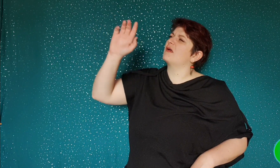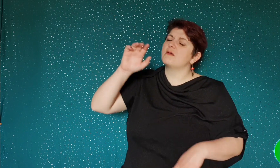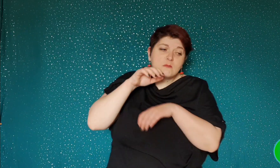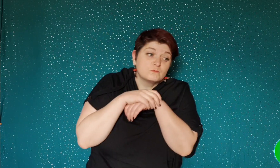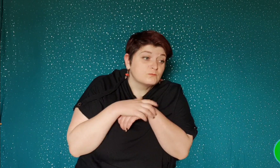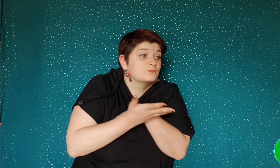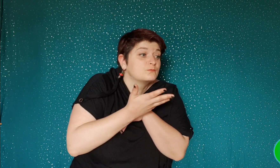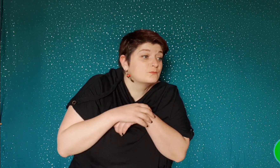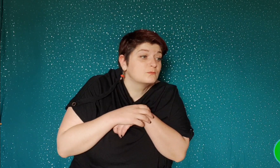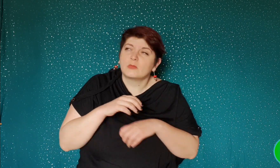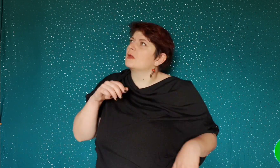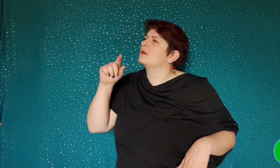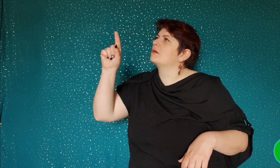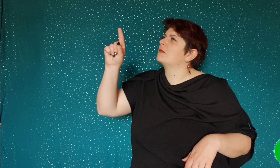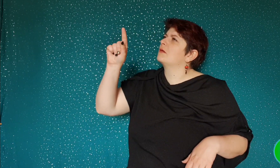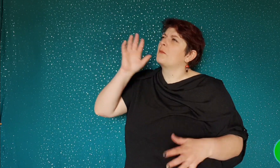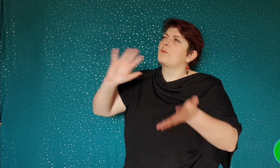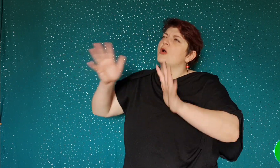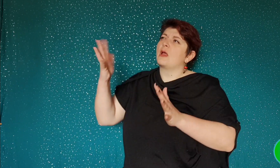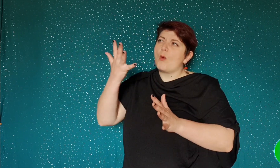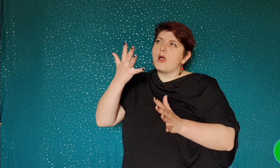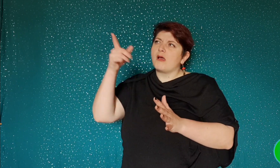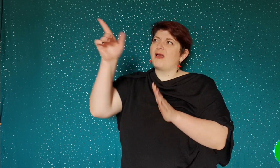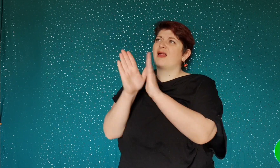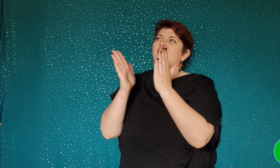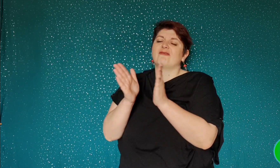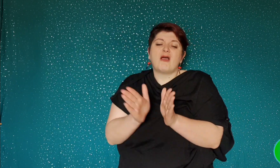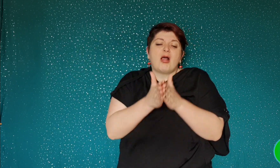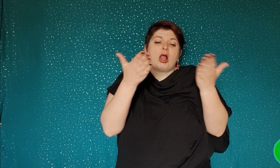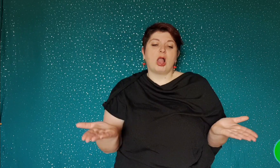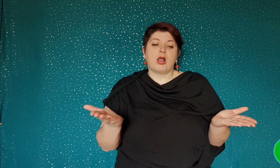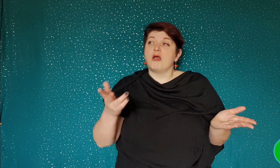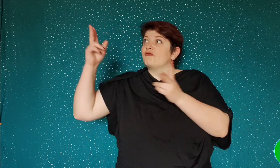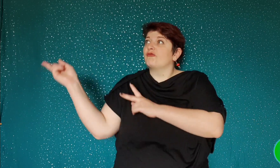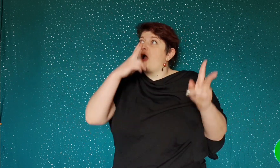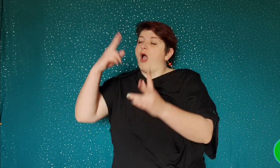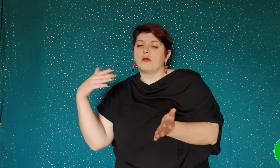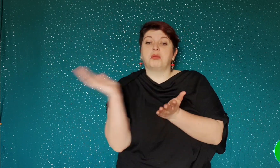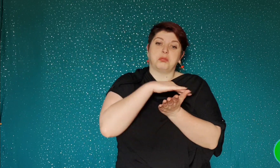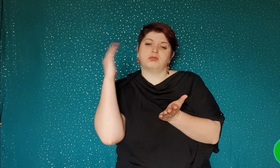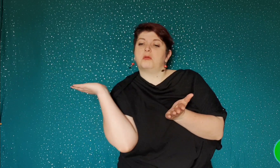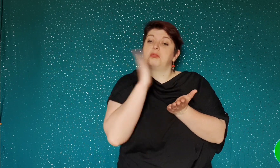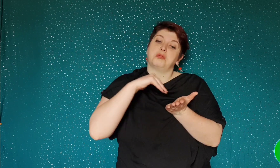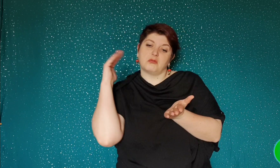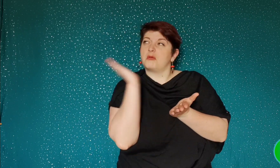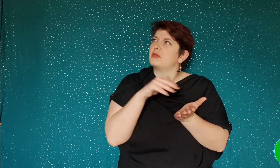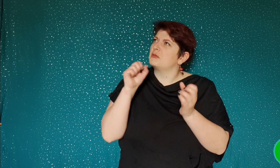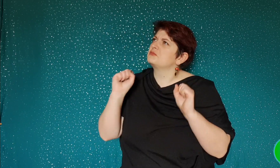Attends, dit Louis. Oui, dit grand-père. Est-ce que ça pourrait être le vent qui tournait les pages de ton livre, dit